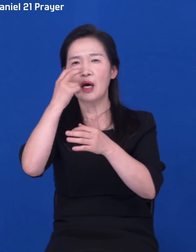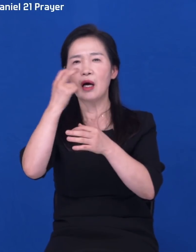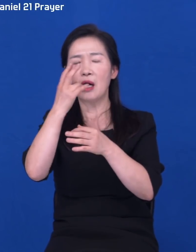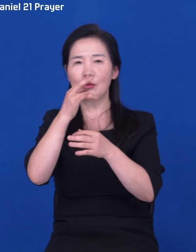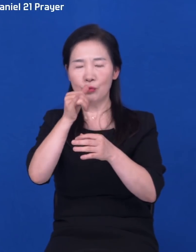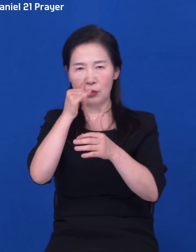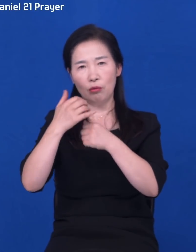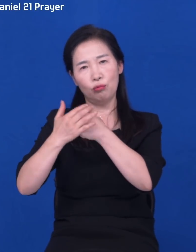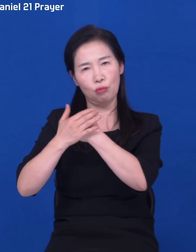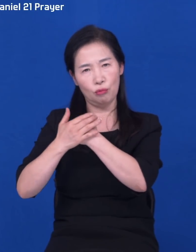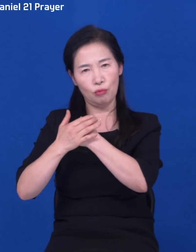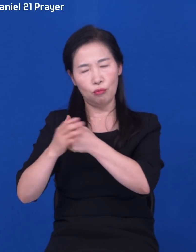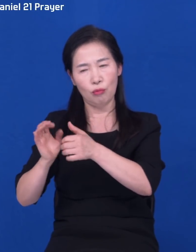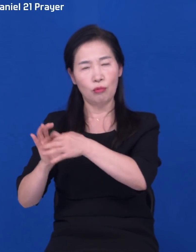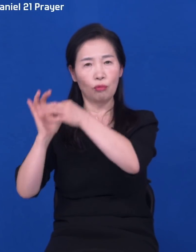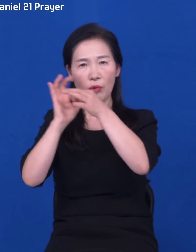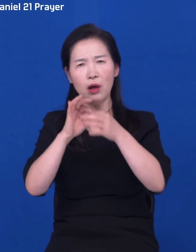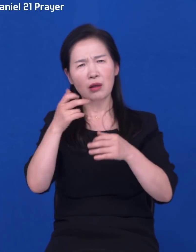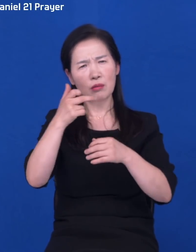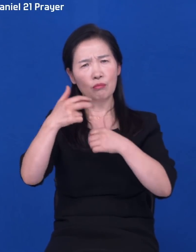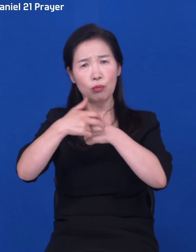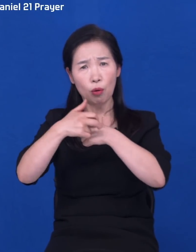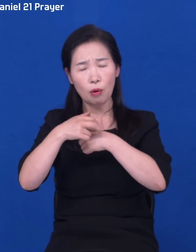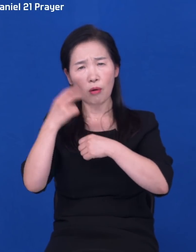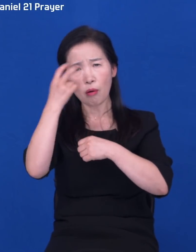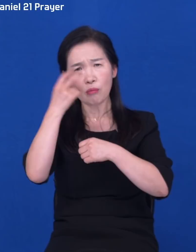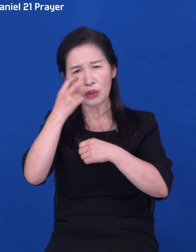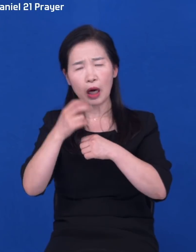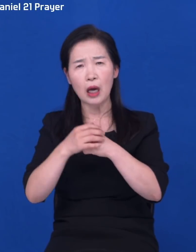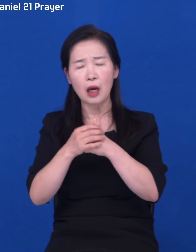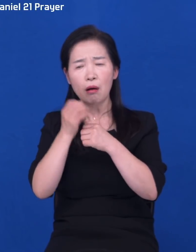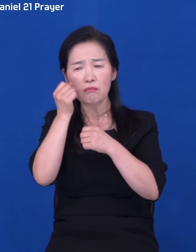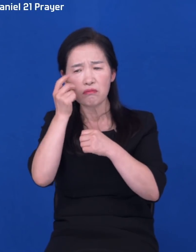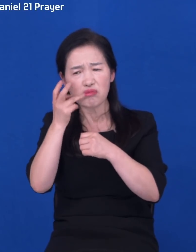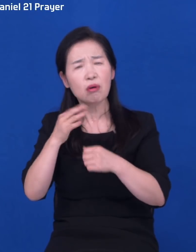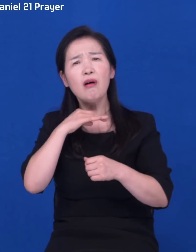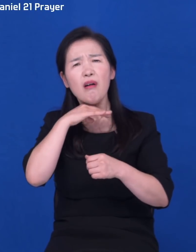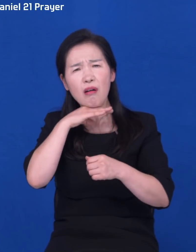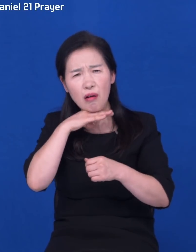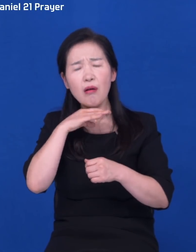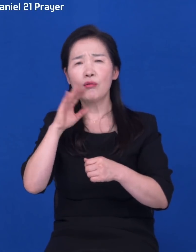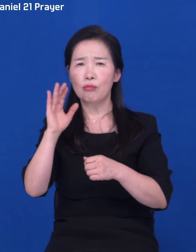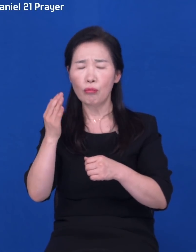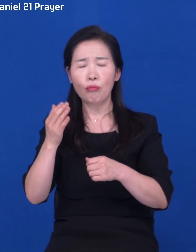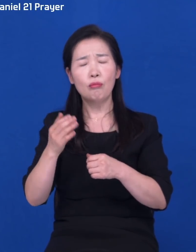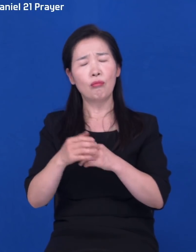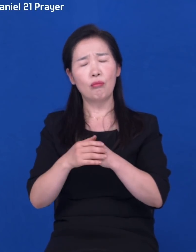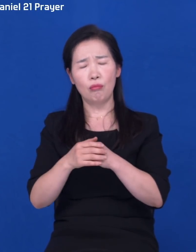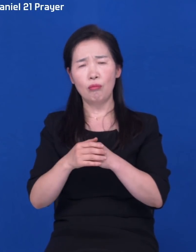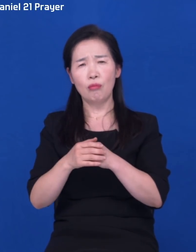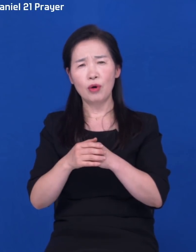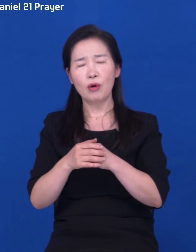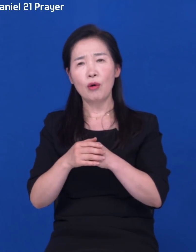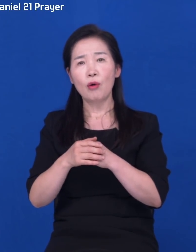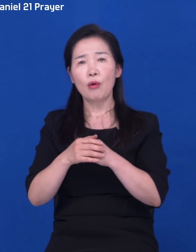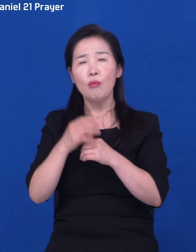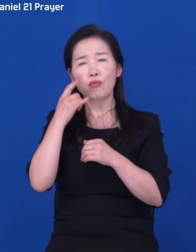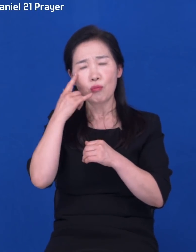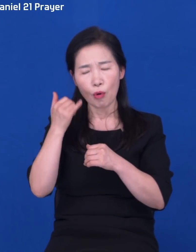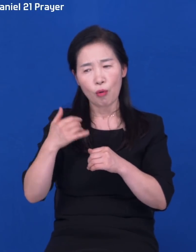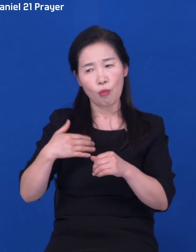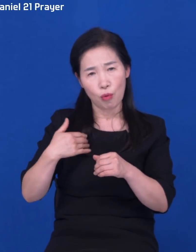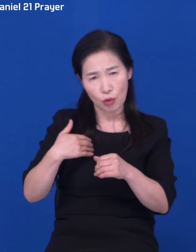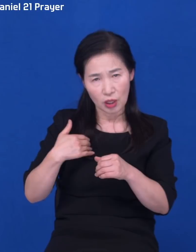해줬어요. 큰 병원에 검사 받는 거는 수개월을 기다려야 되는 거더라고요. 제가 부모님 없이 하려고 그랬더니 그게